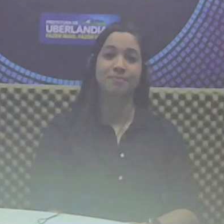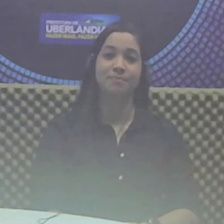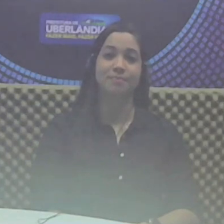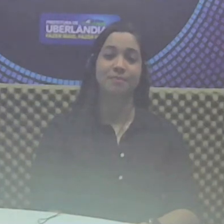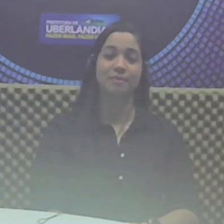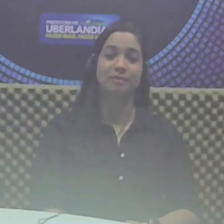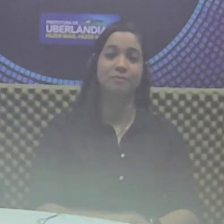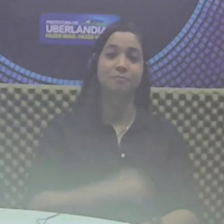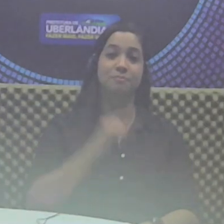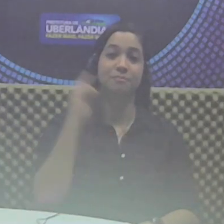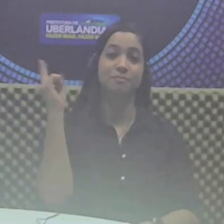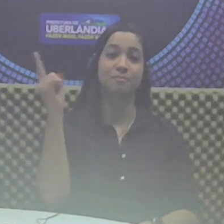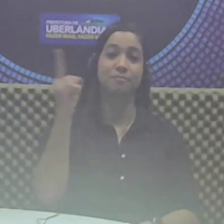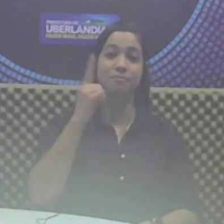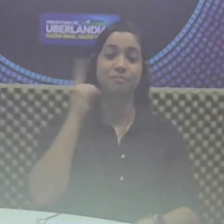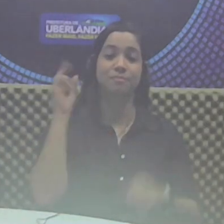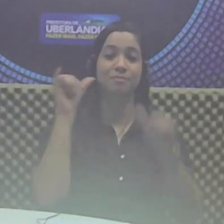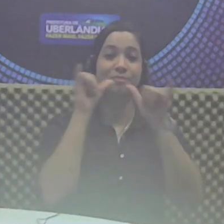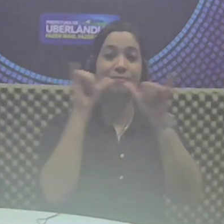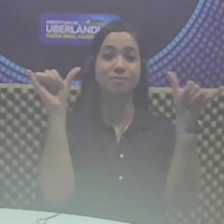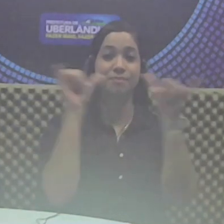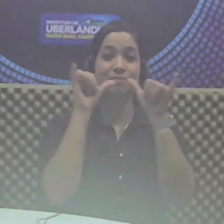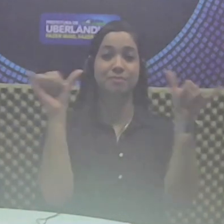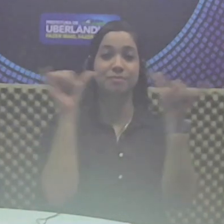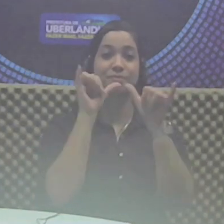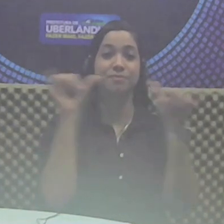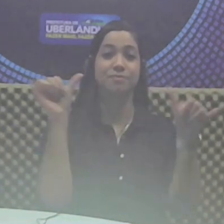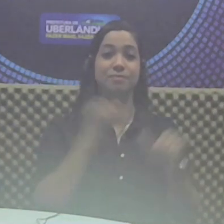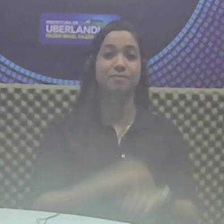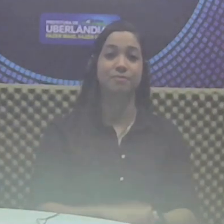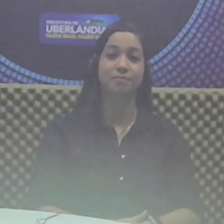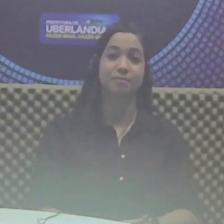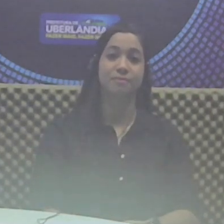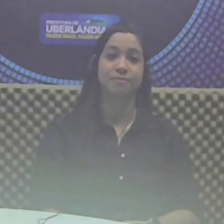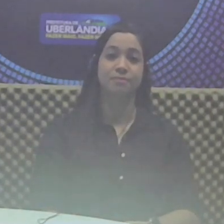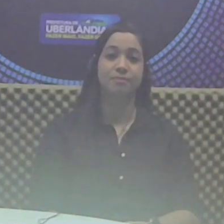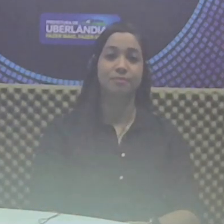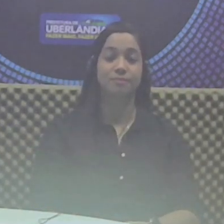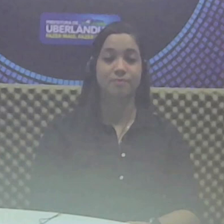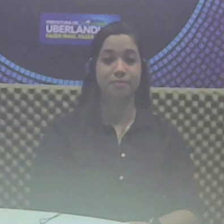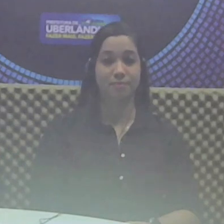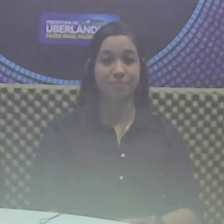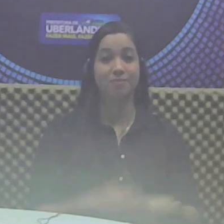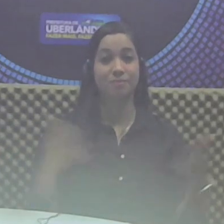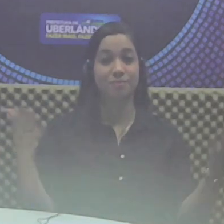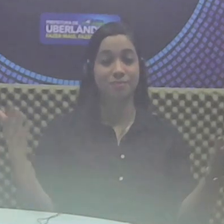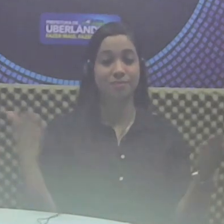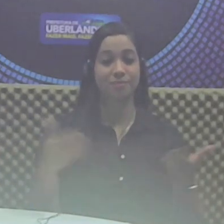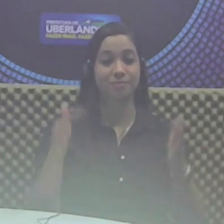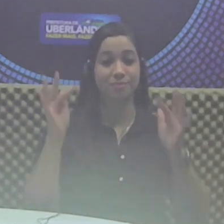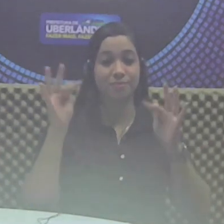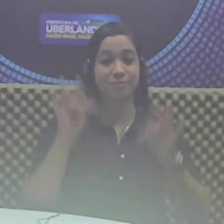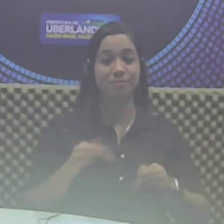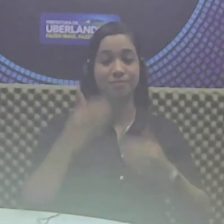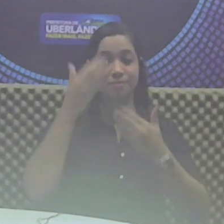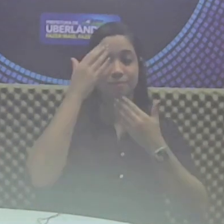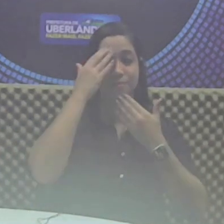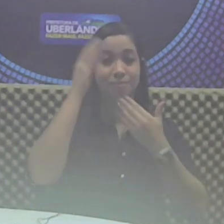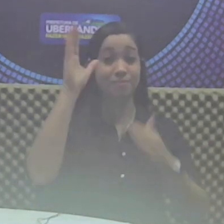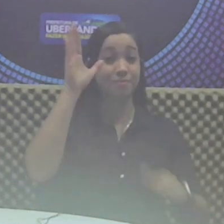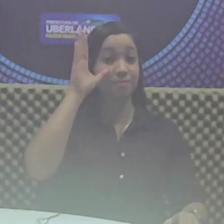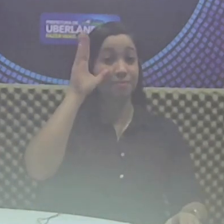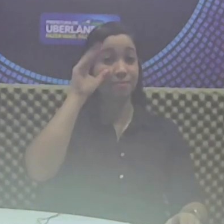agasalhos de not a edição de hoje fica por aqui obrigada pela sua